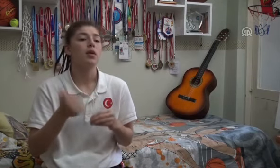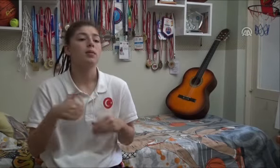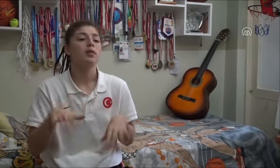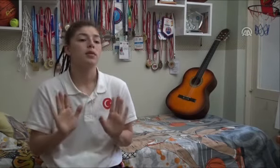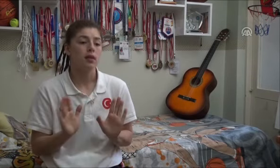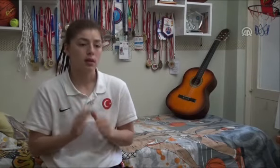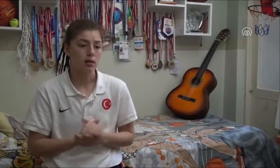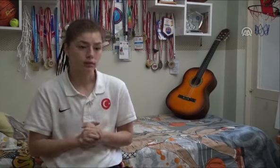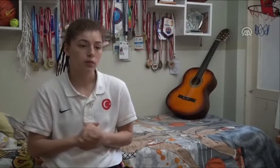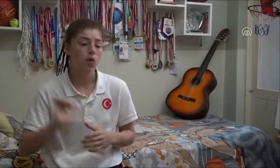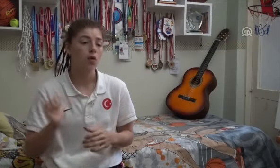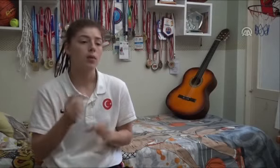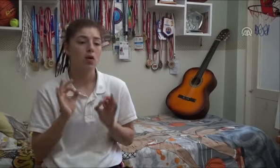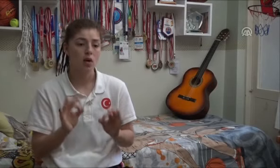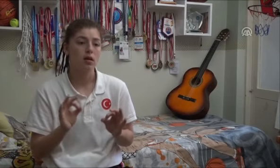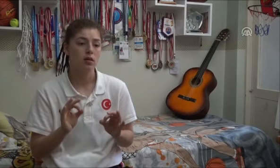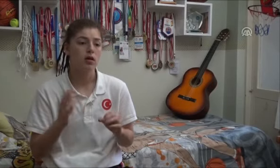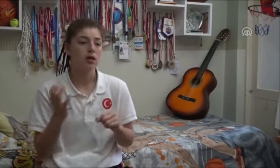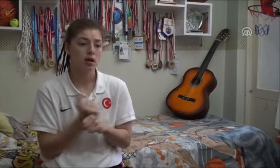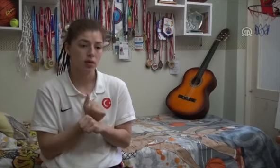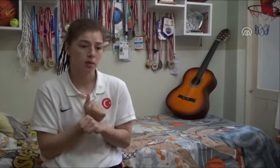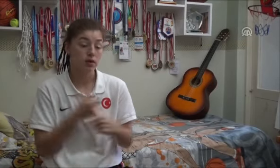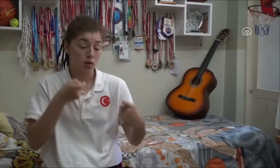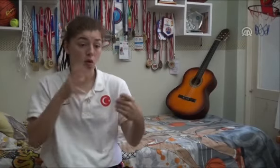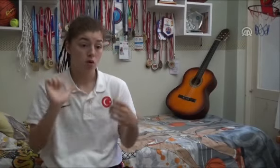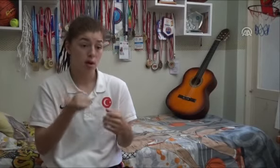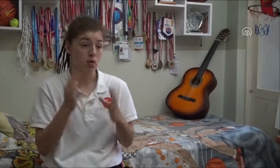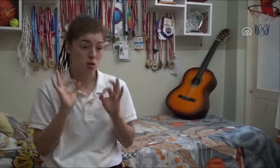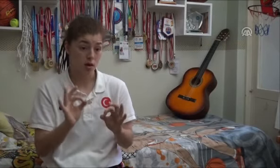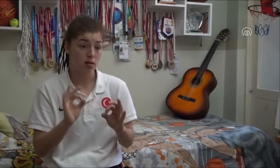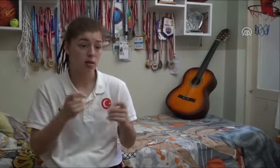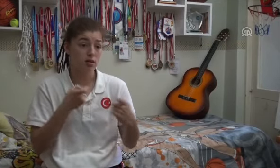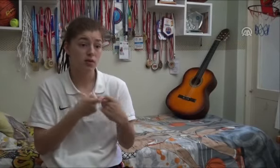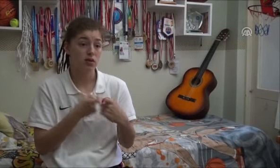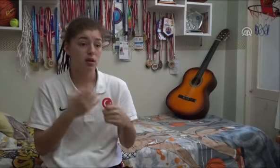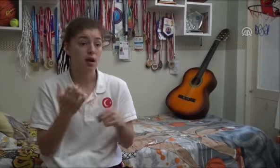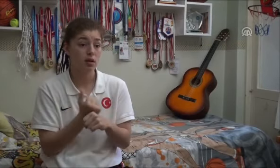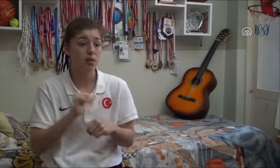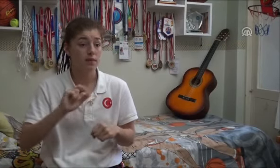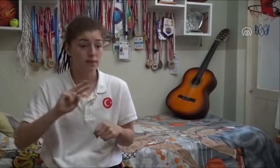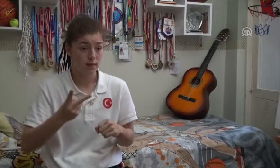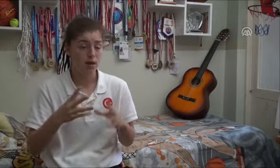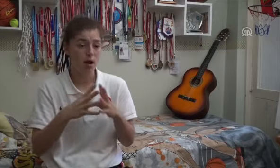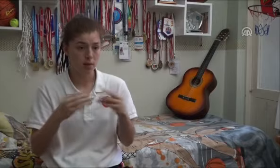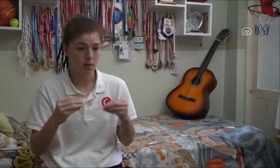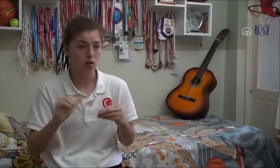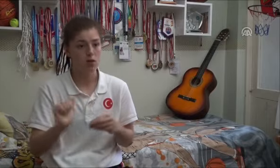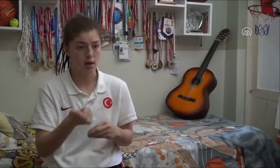Kazanmak ya da kaybetmek önemli değil. Önemli olan savaşarak kazanmak veya